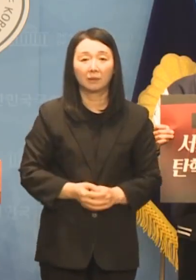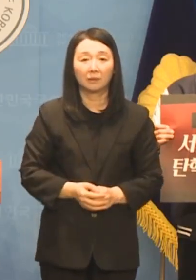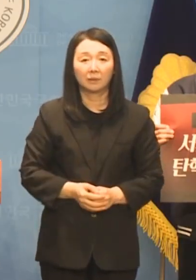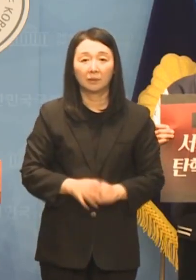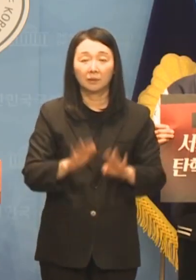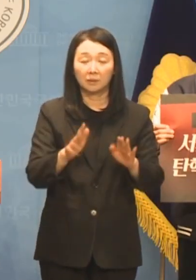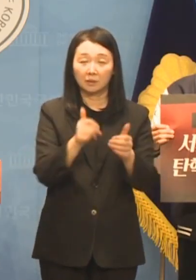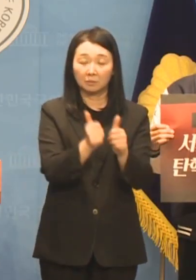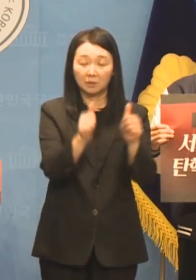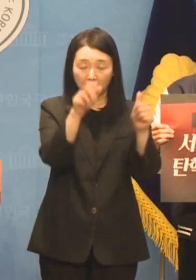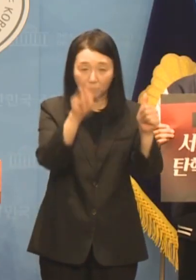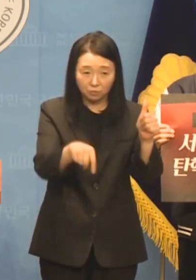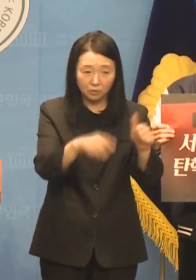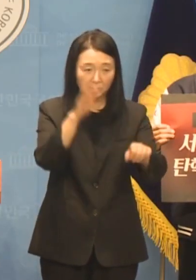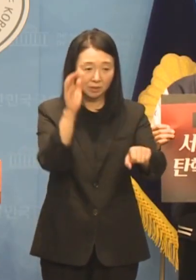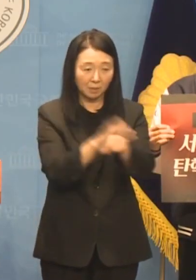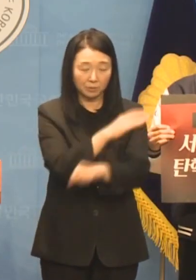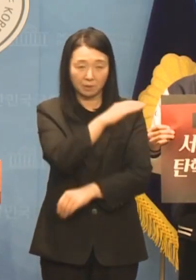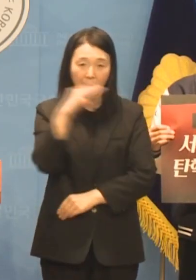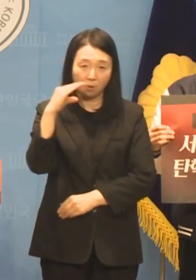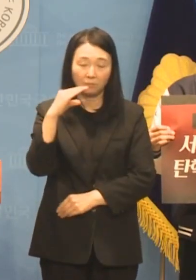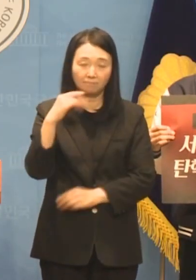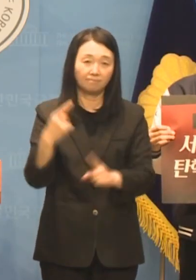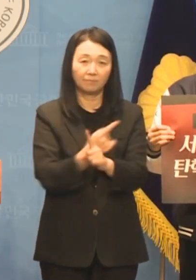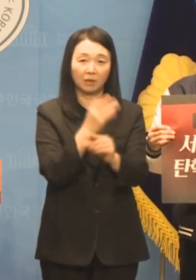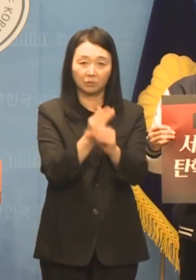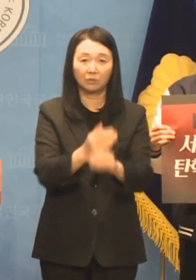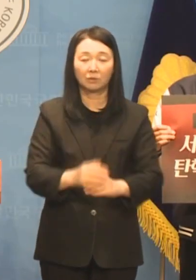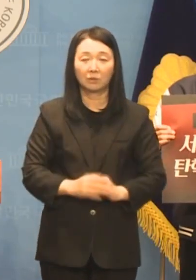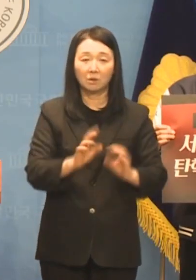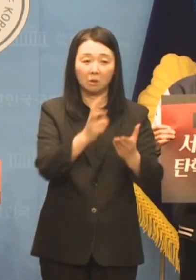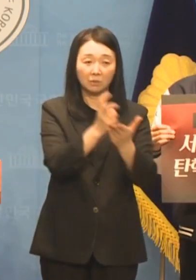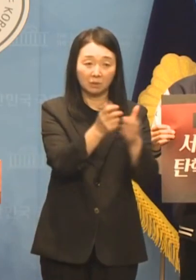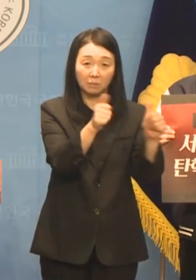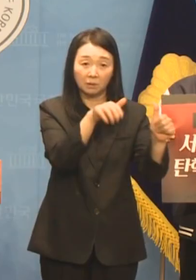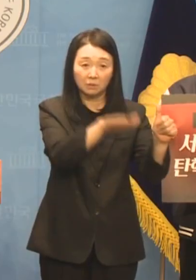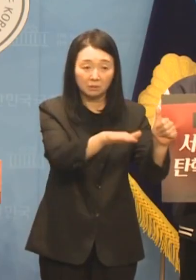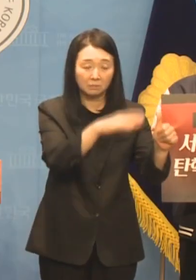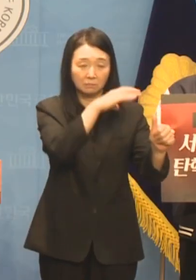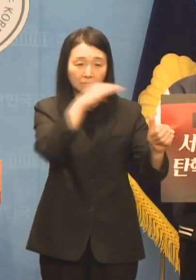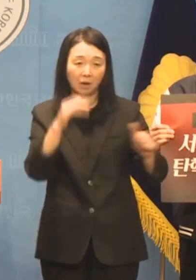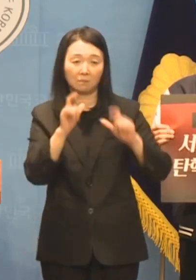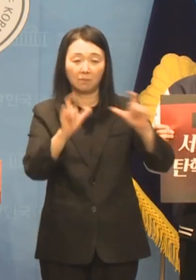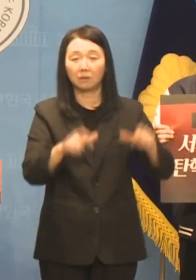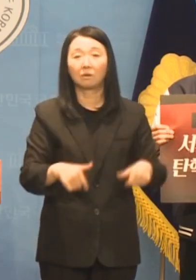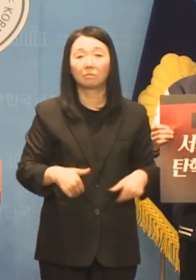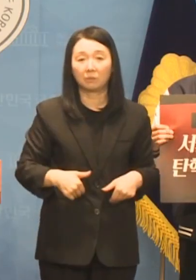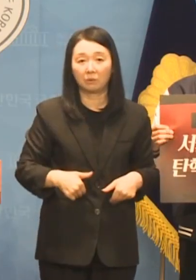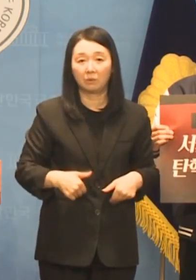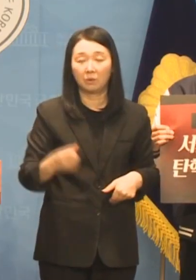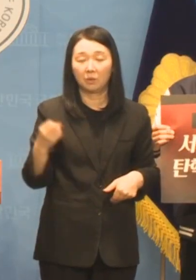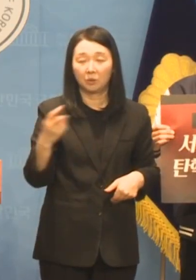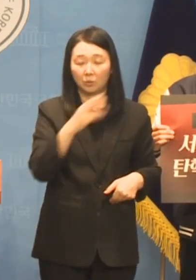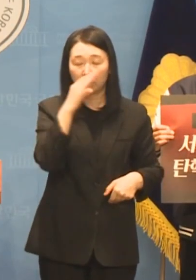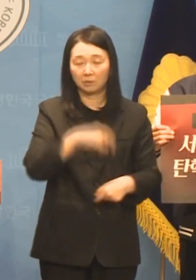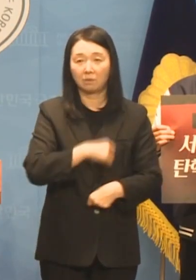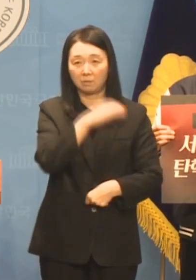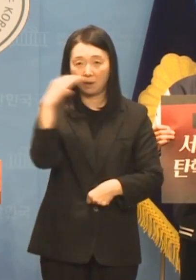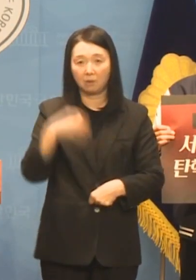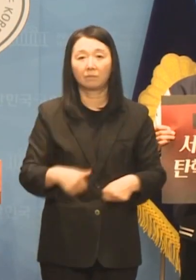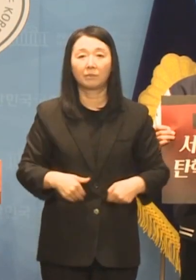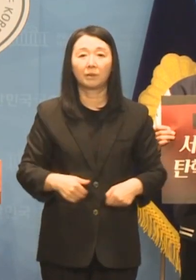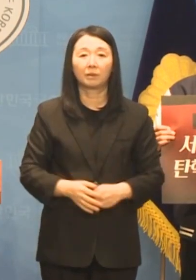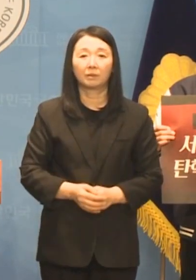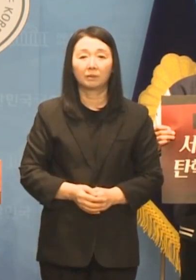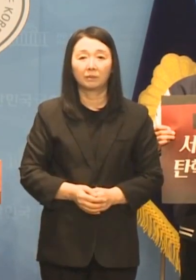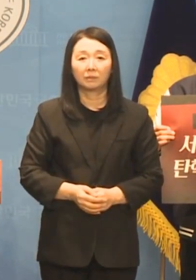늦게나마 사법부는 잘못된 것들을 바로잡고 있습니다. 헌재 또한 지금이라도 올바른 판결을 내림으로써 정의를 바로 세워야 할